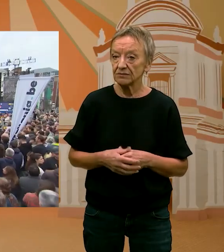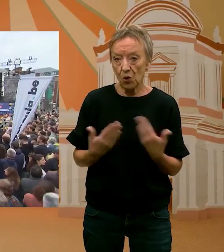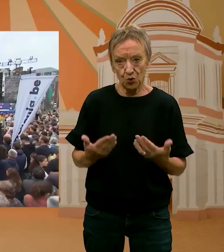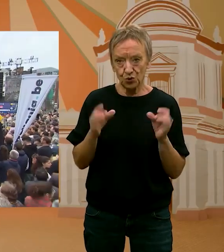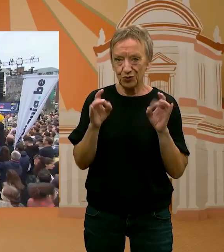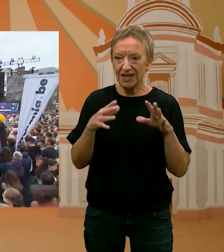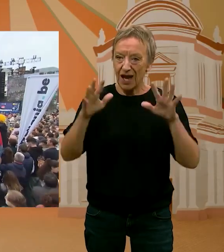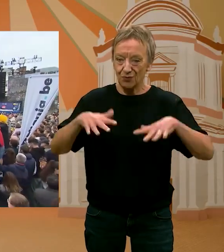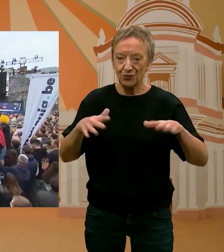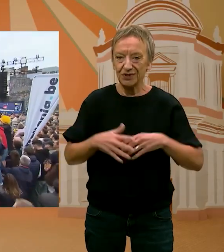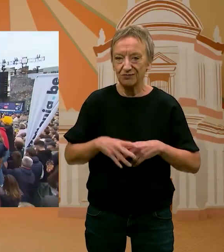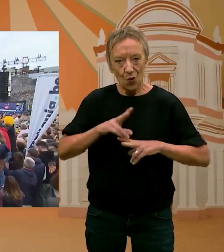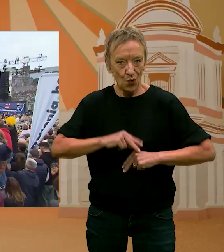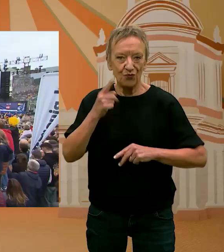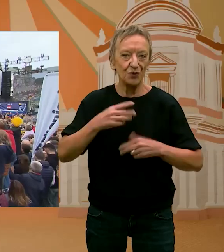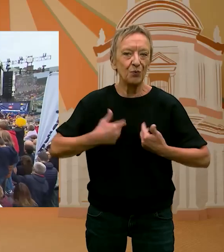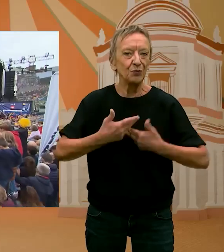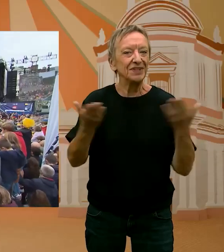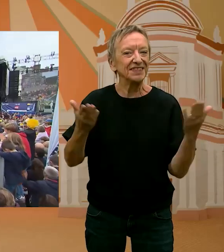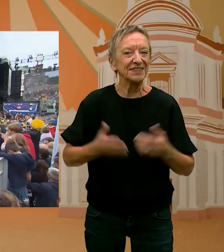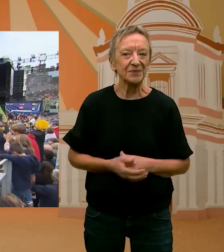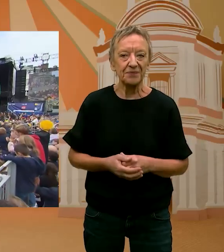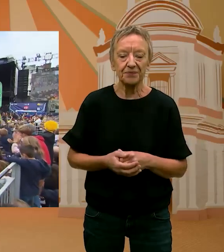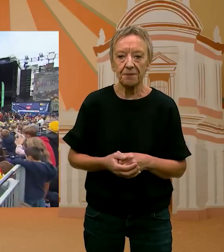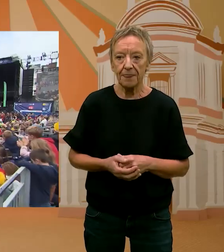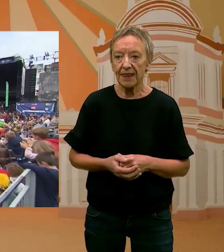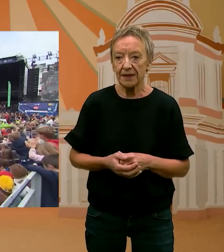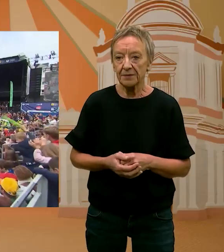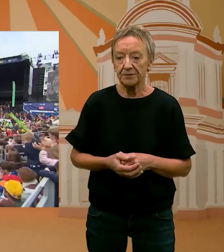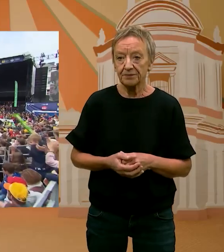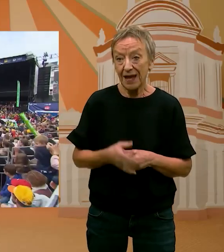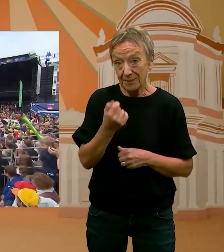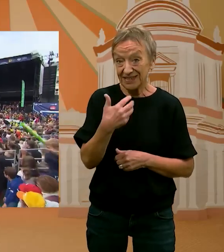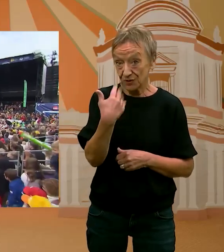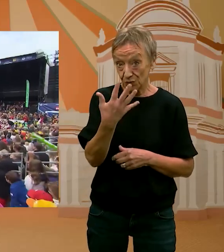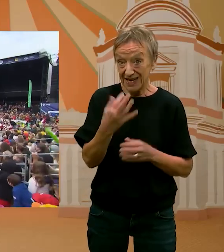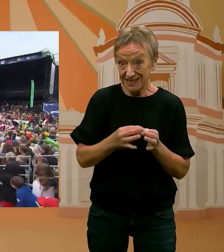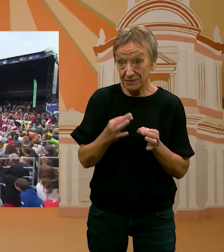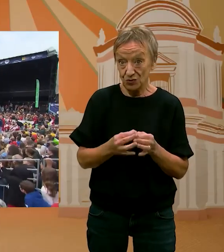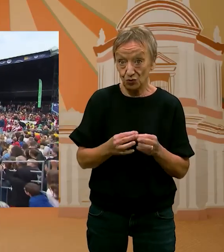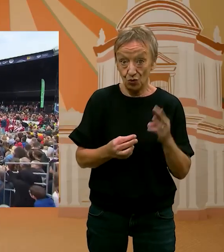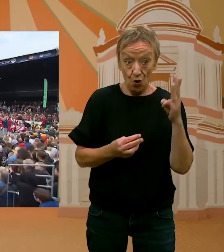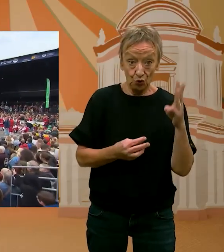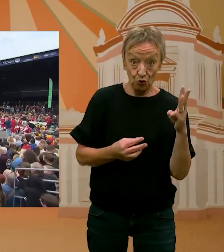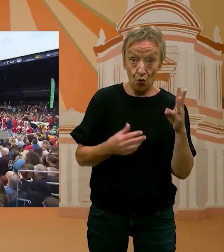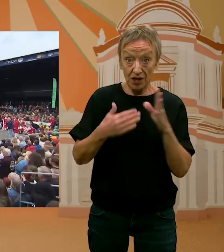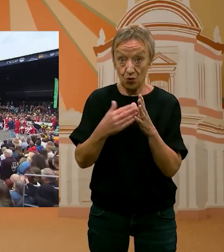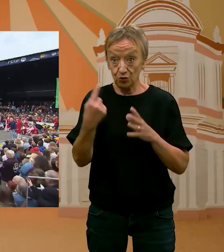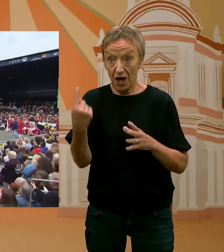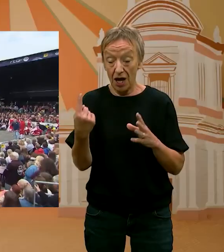le public. Allez, ça fait déjà presque 15 minutes là qu'on a droit à un 3 contre 1 et que Robin Bautron arrive à tenir malgré